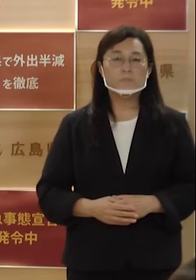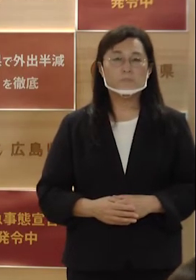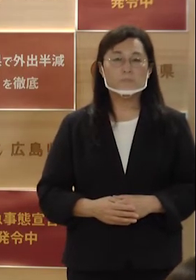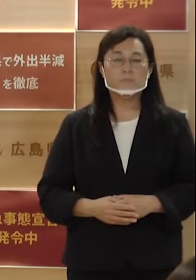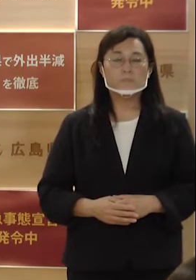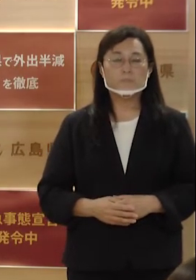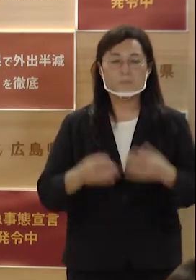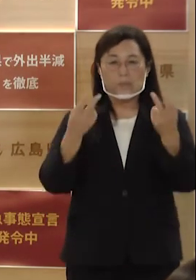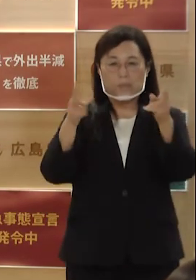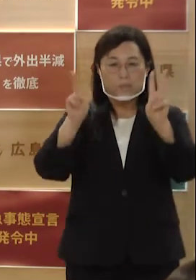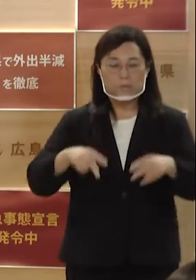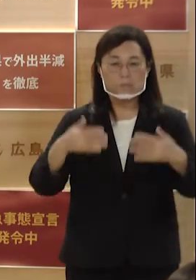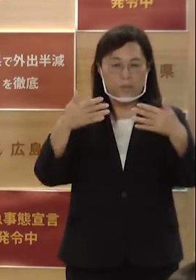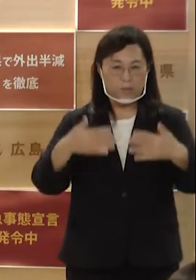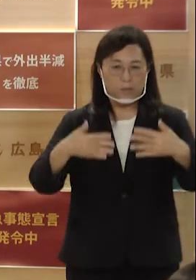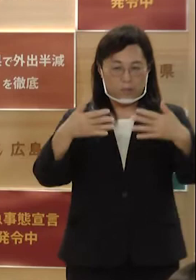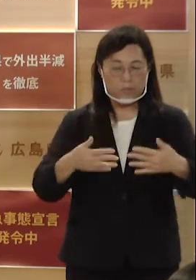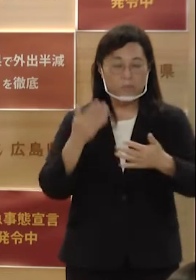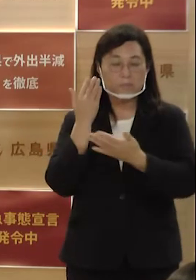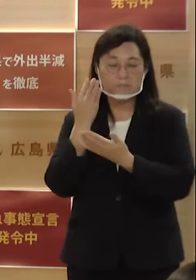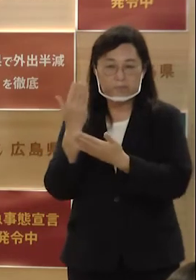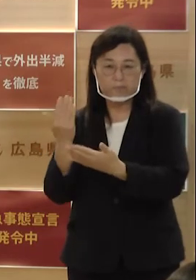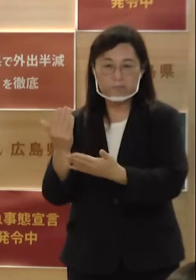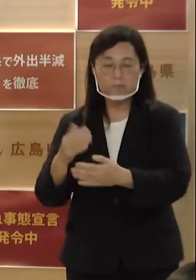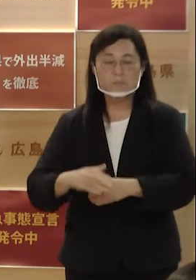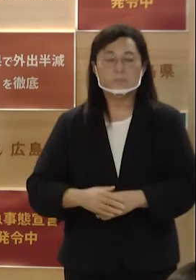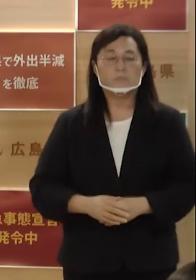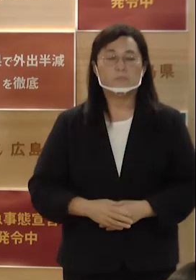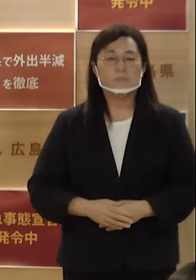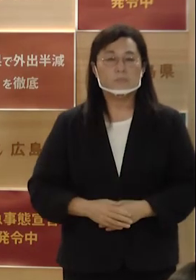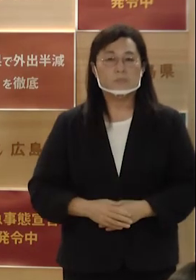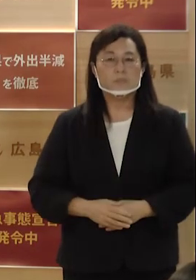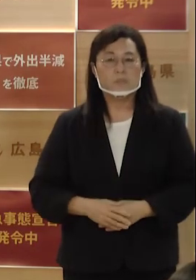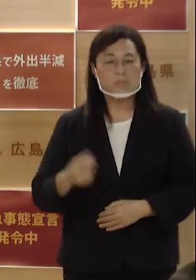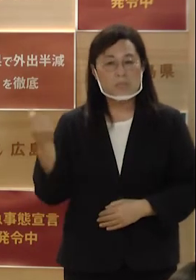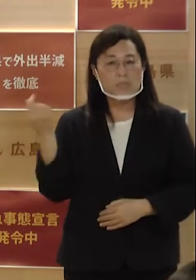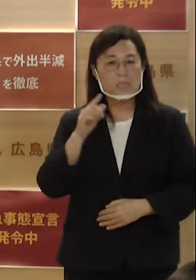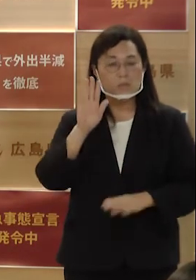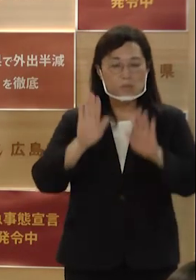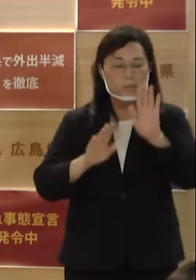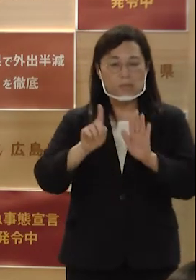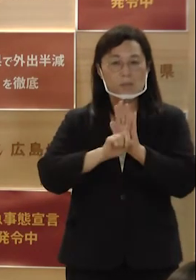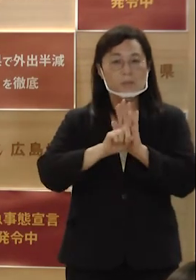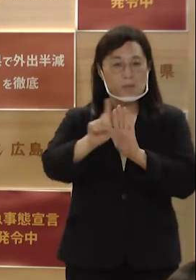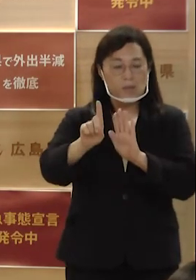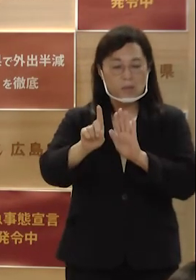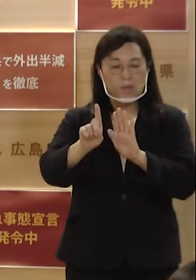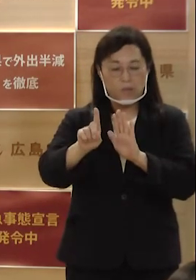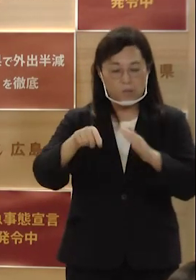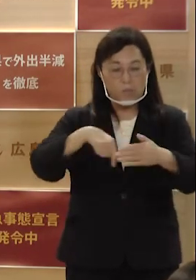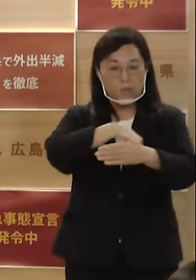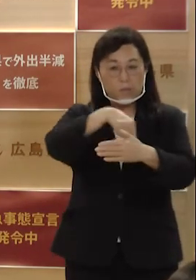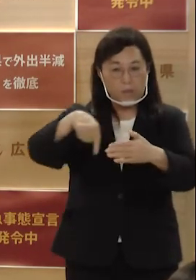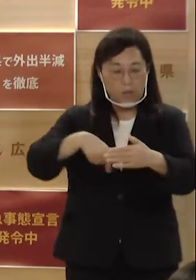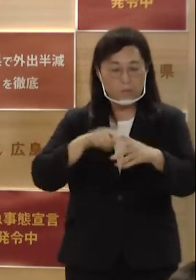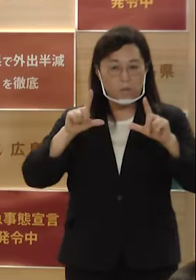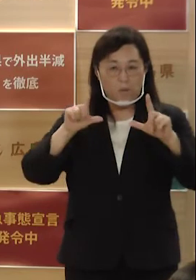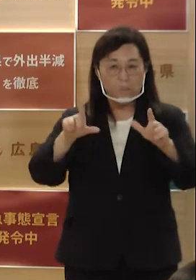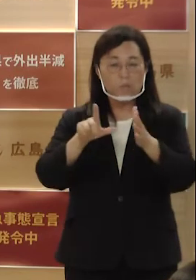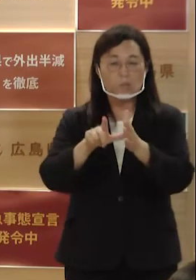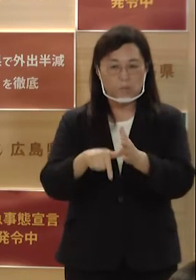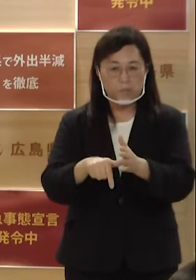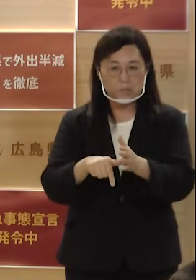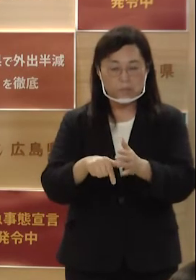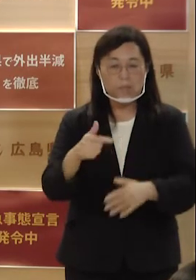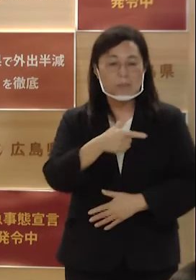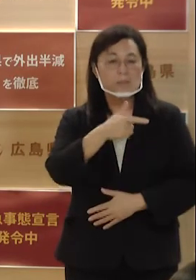すみません、広島テレビの門脇です。緊急事態宣言の要請内容を発表された際にですね、大規模施設への